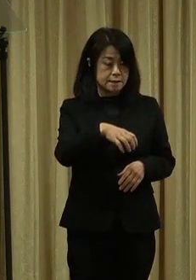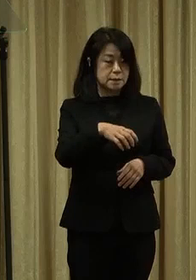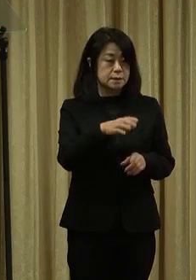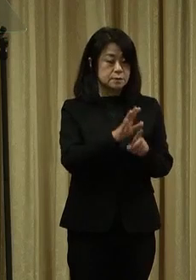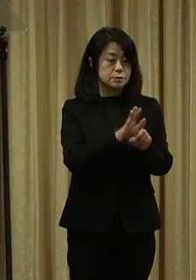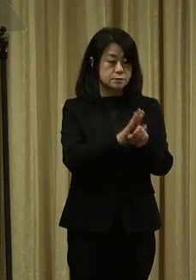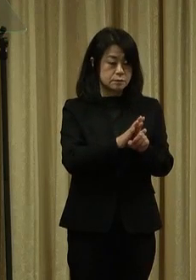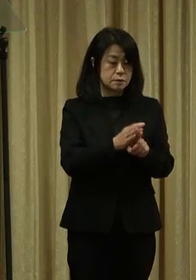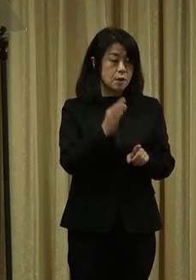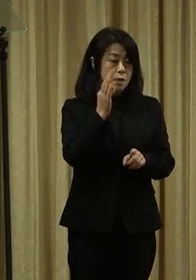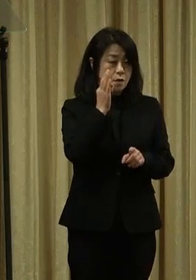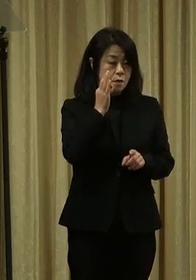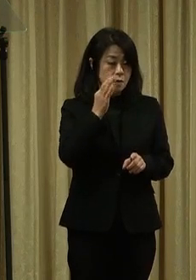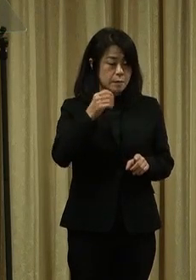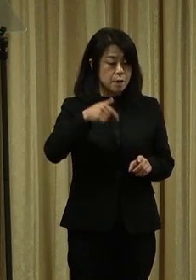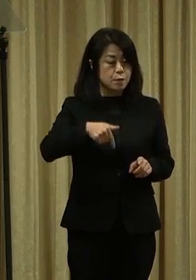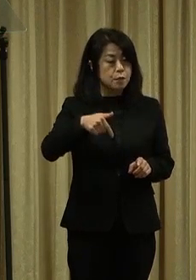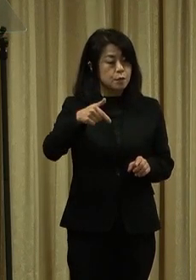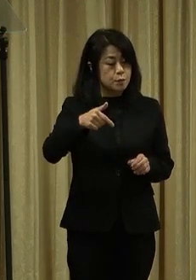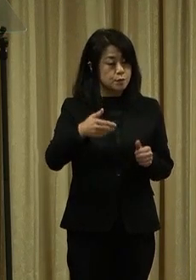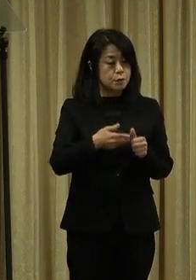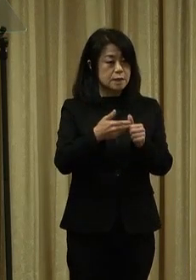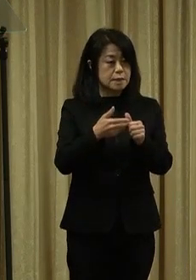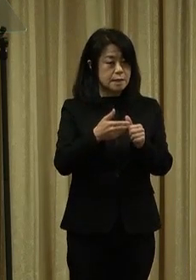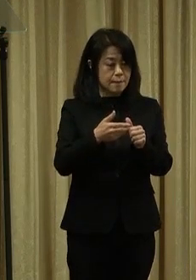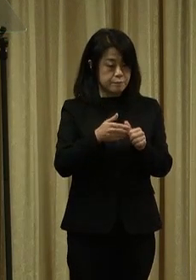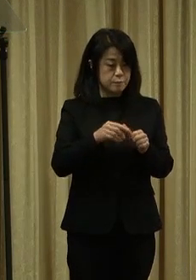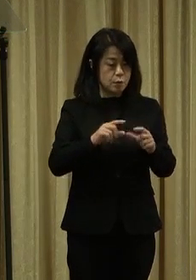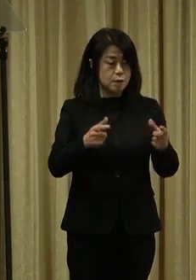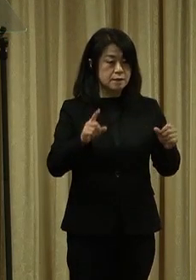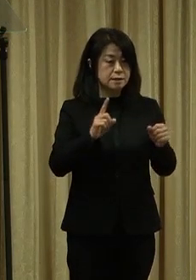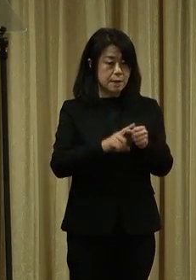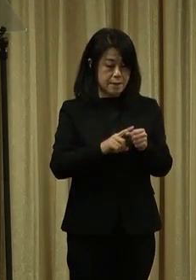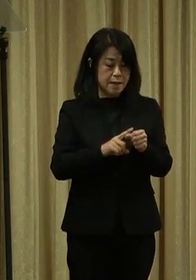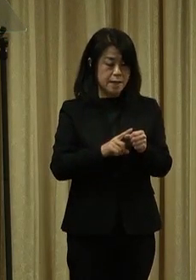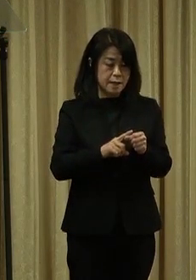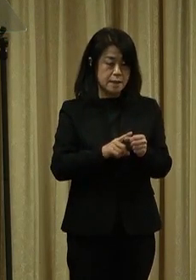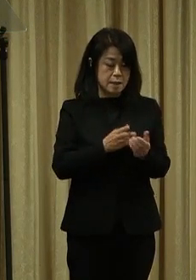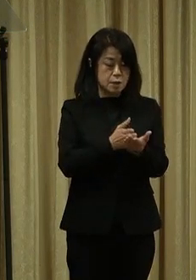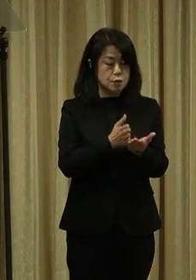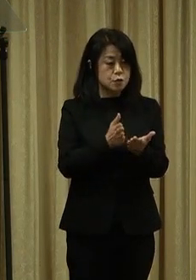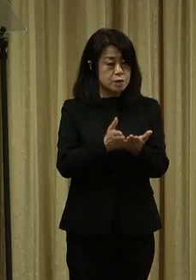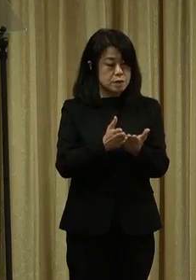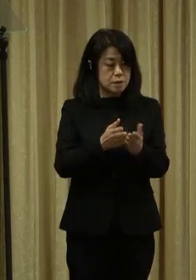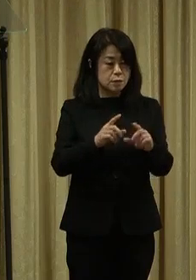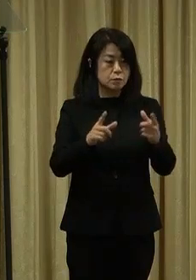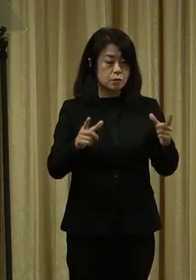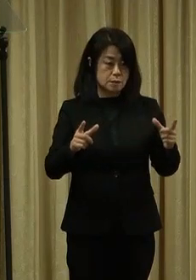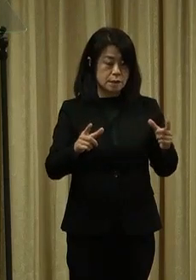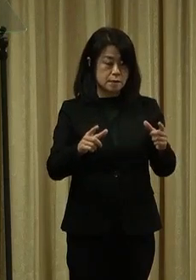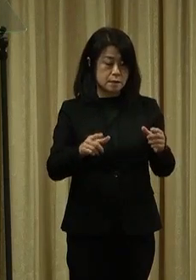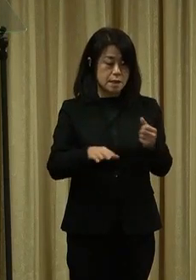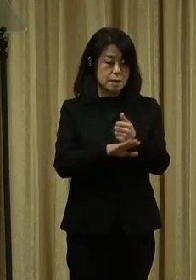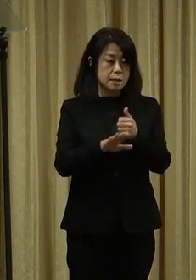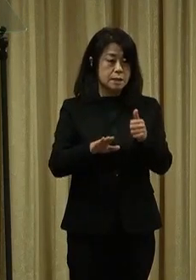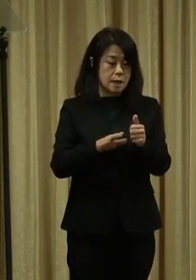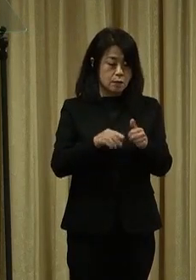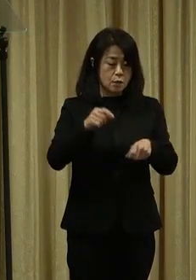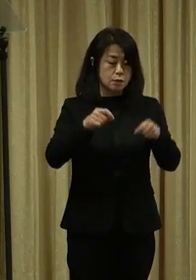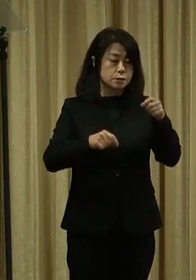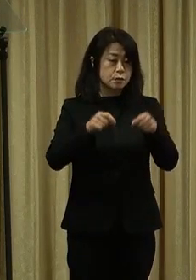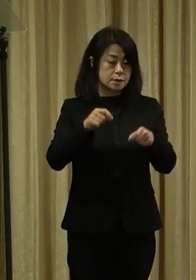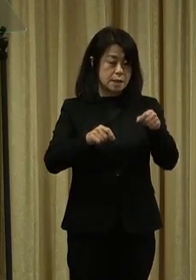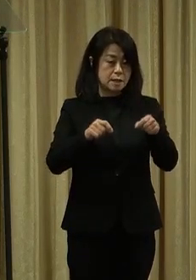強いフフフの生産拡大を図るため、栽培指導や種子の増産、乾燥調整施設の改修などを支援